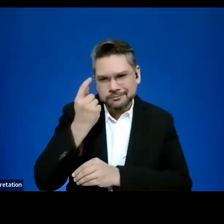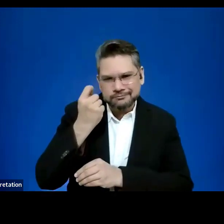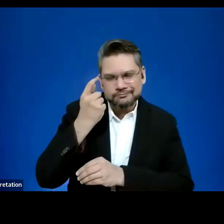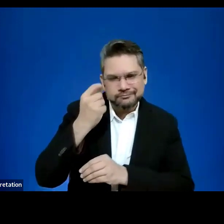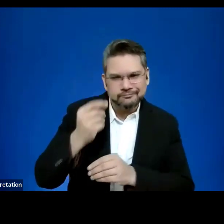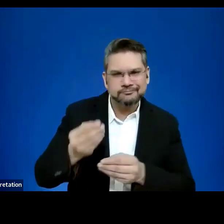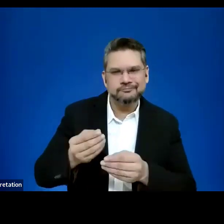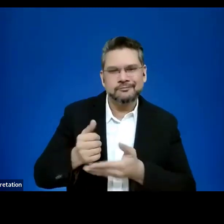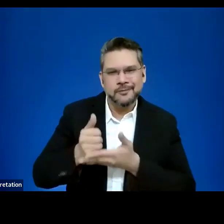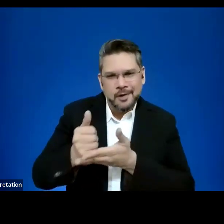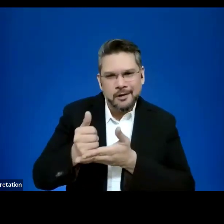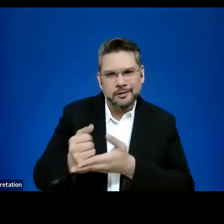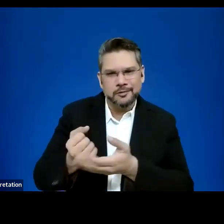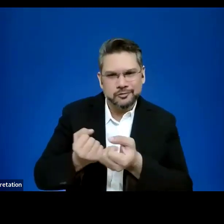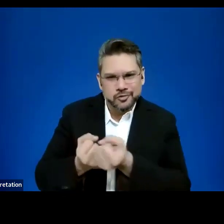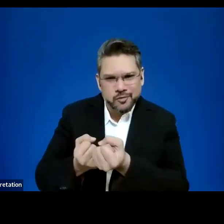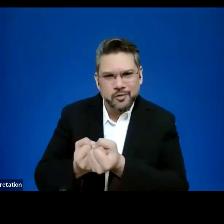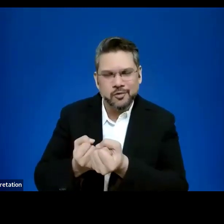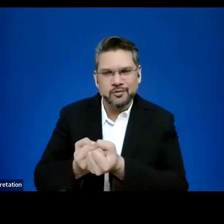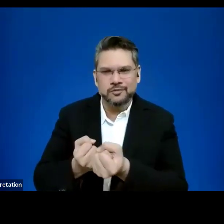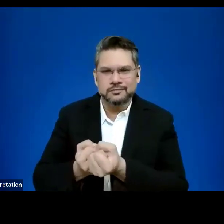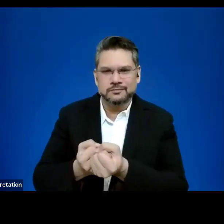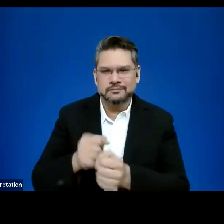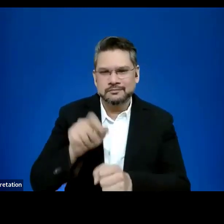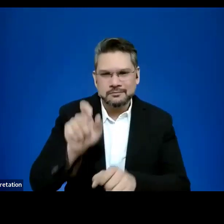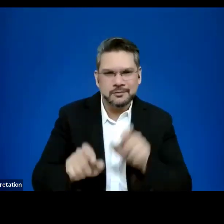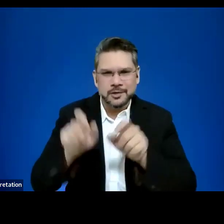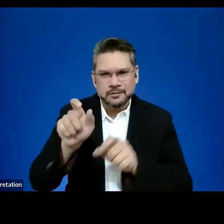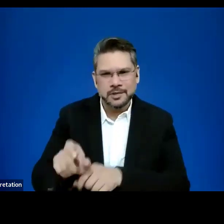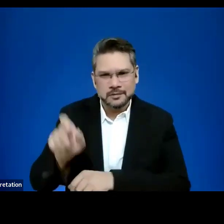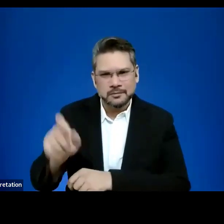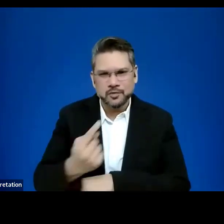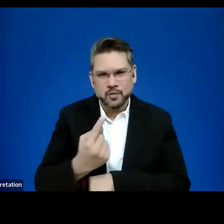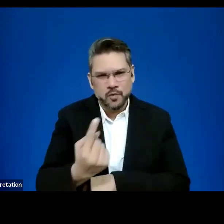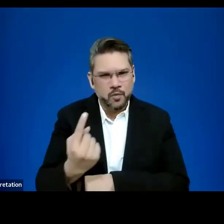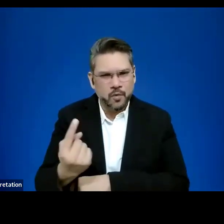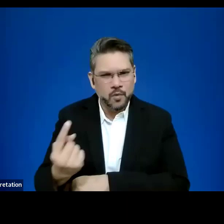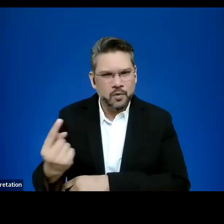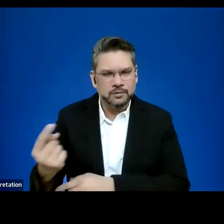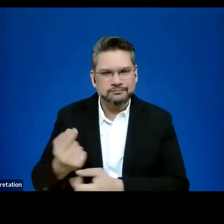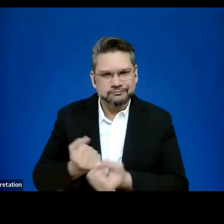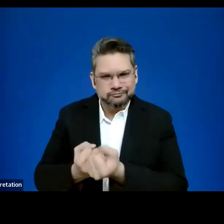去奉献。而身为一个导师，他